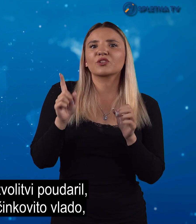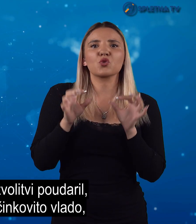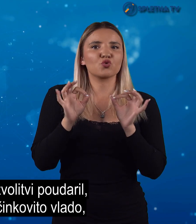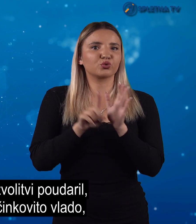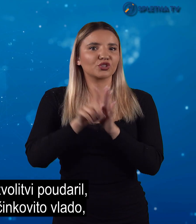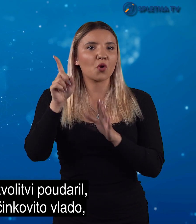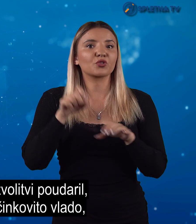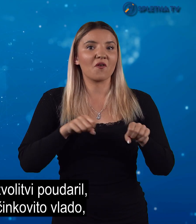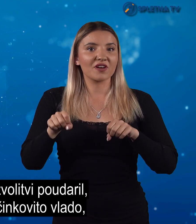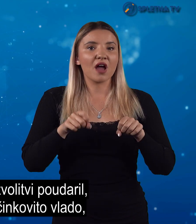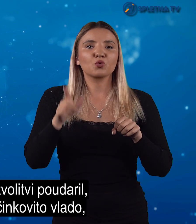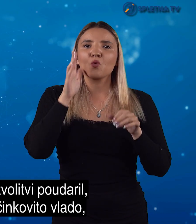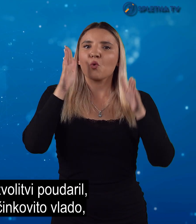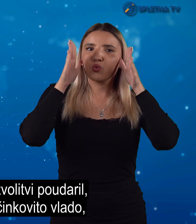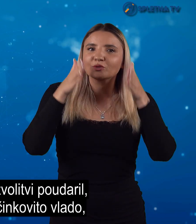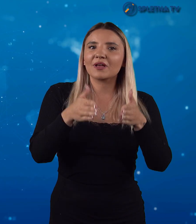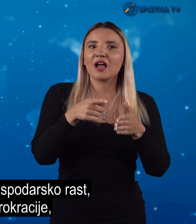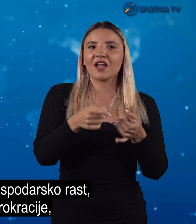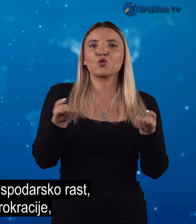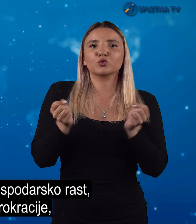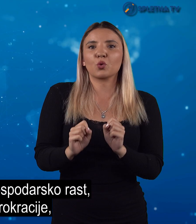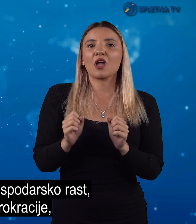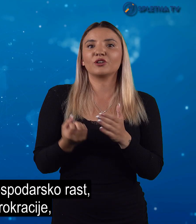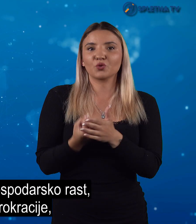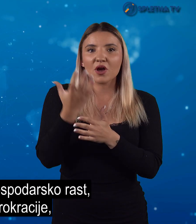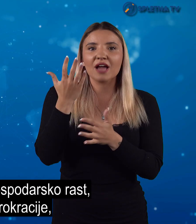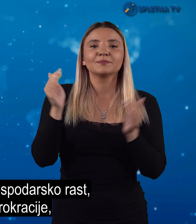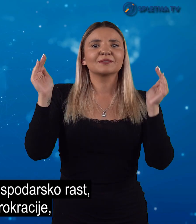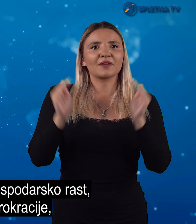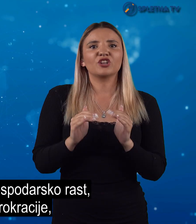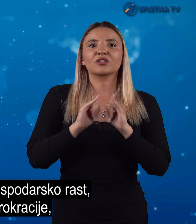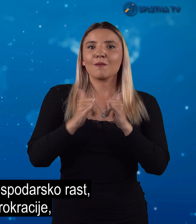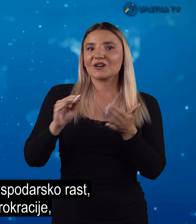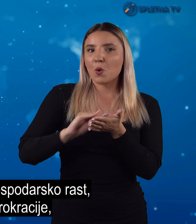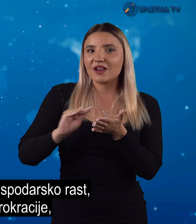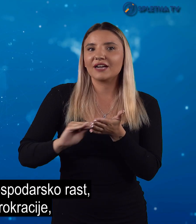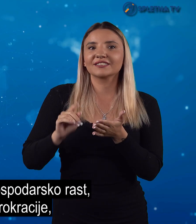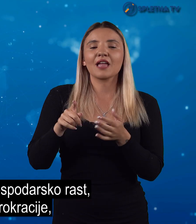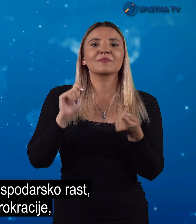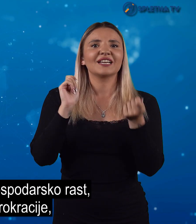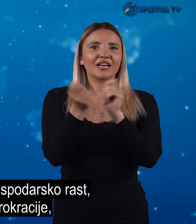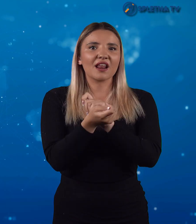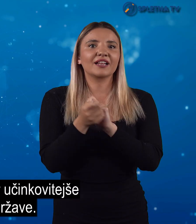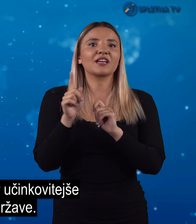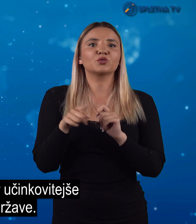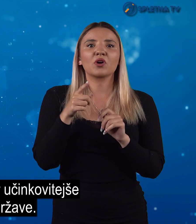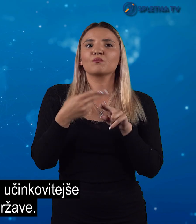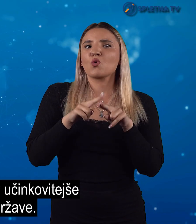želi stabilno in učinkovito vlado, ki bo usmerjena v gospodarsko rast, zmanjšanje birokracije,